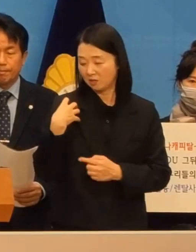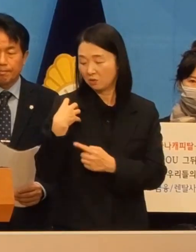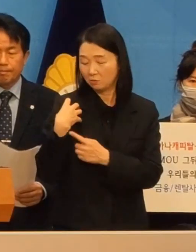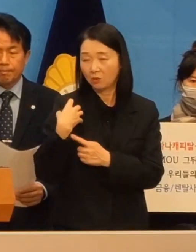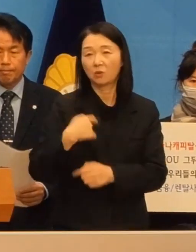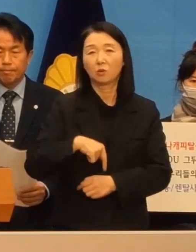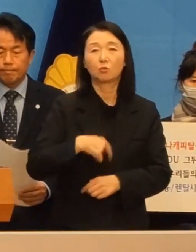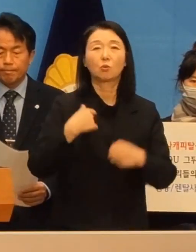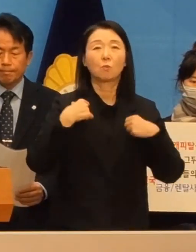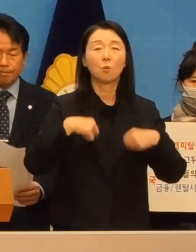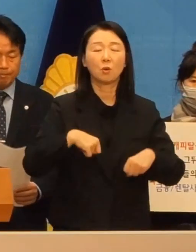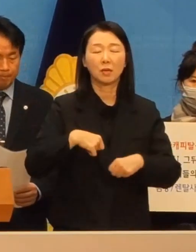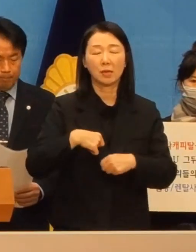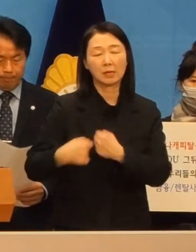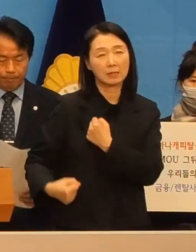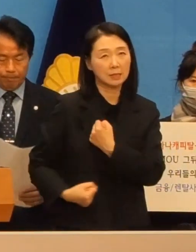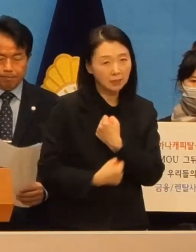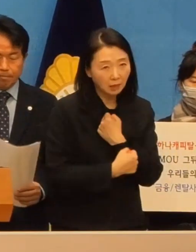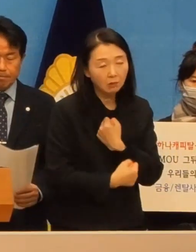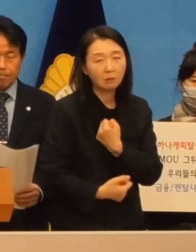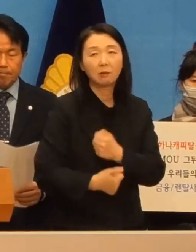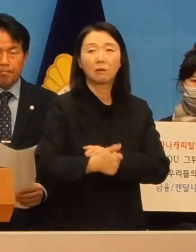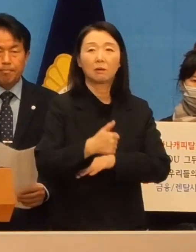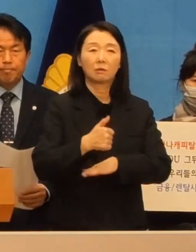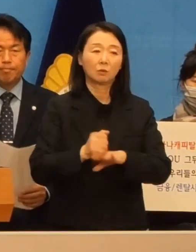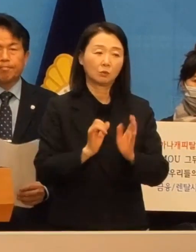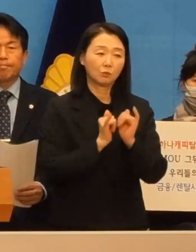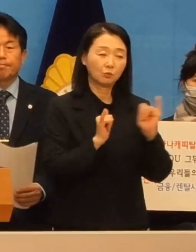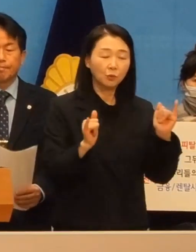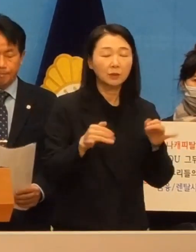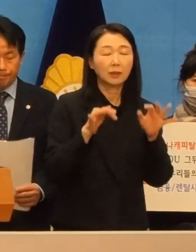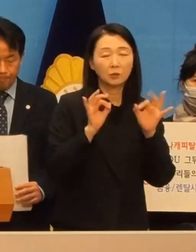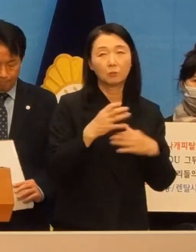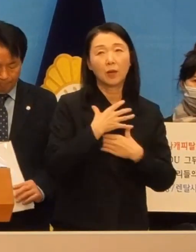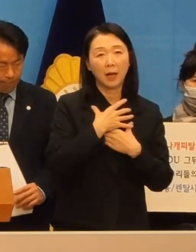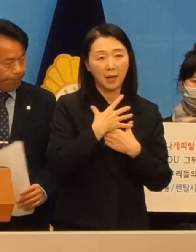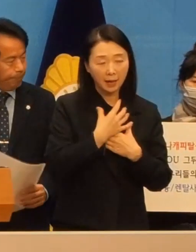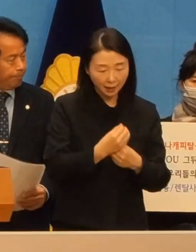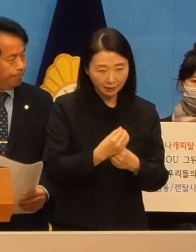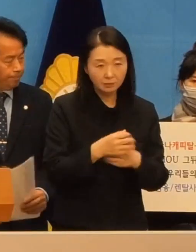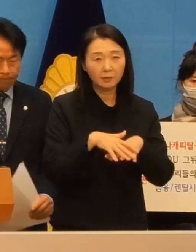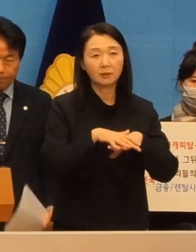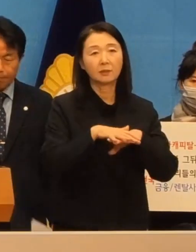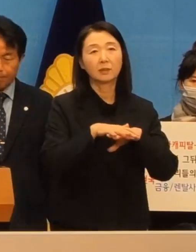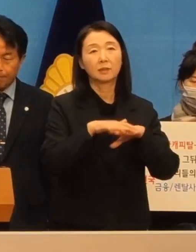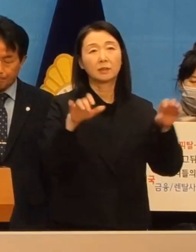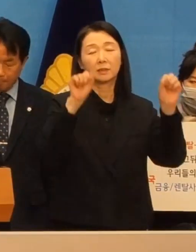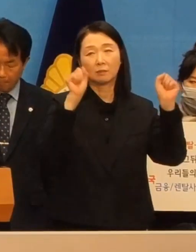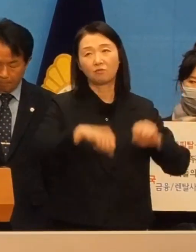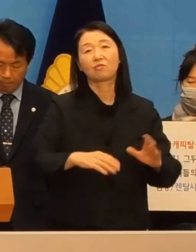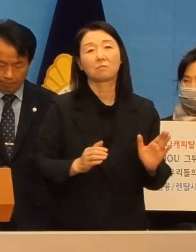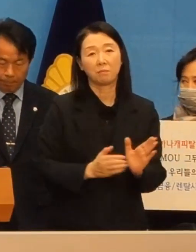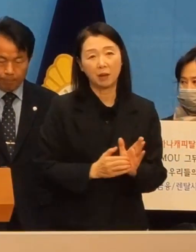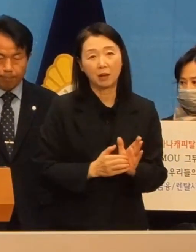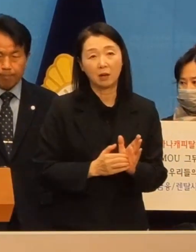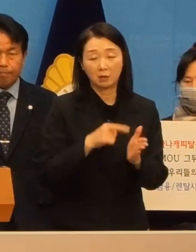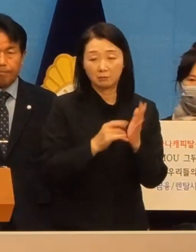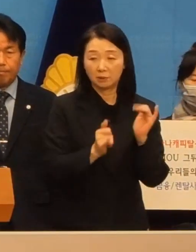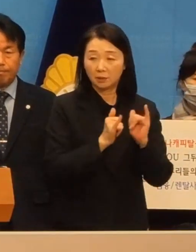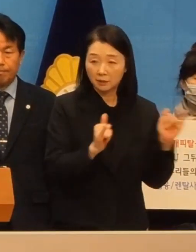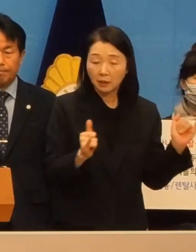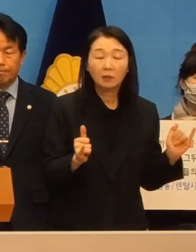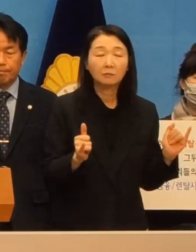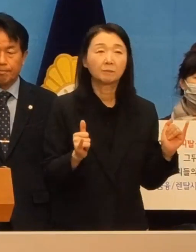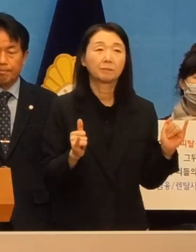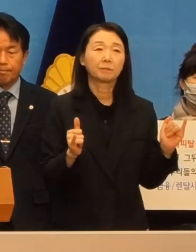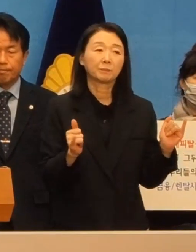스스로 포기하여 결국 국민의 금융 안전망이 무너져 발생한 참사입니다. 우리 피해자들은